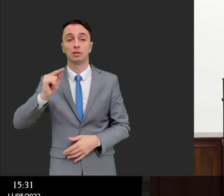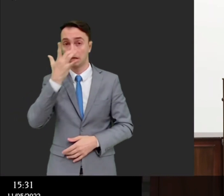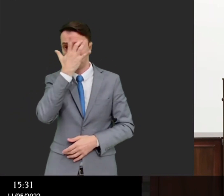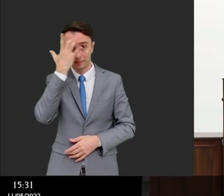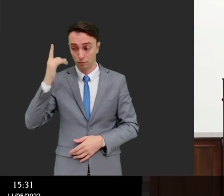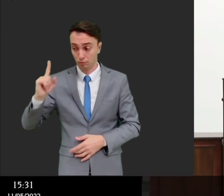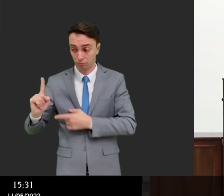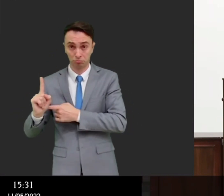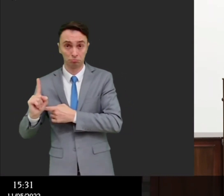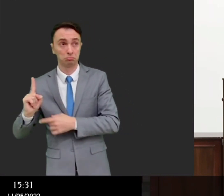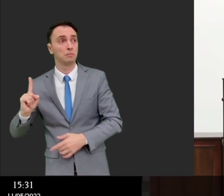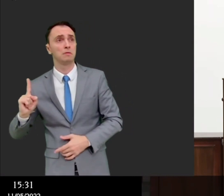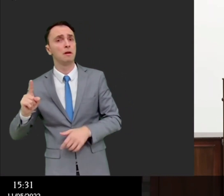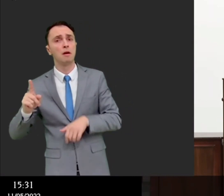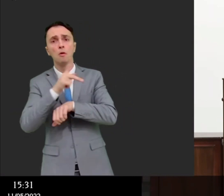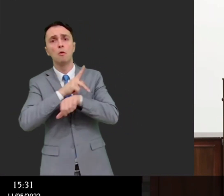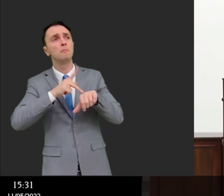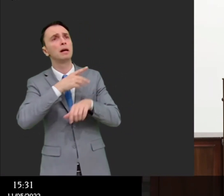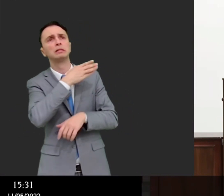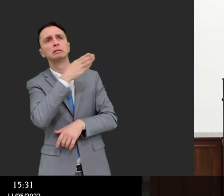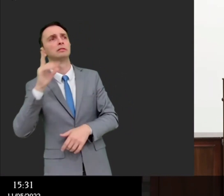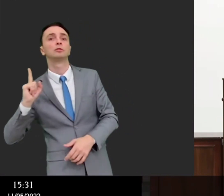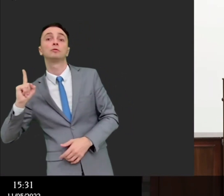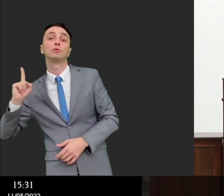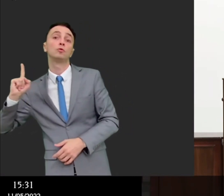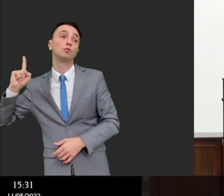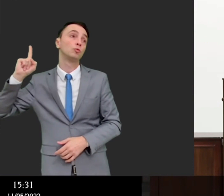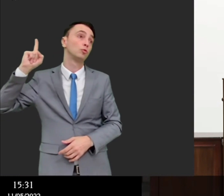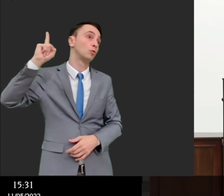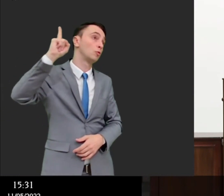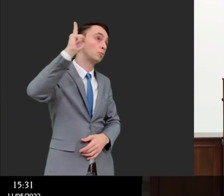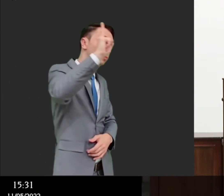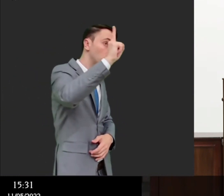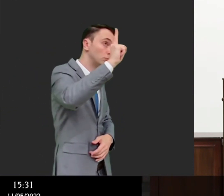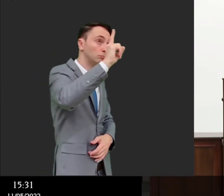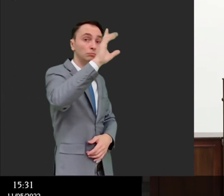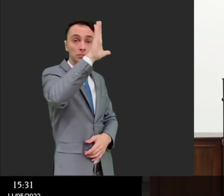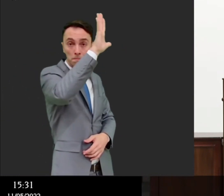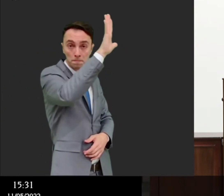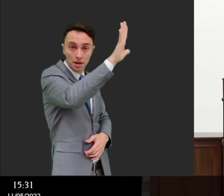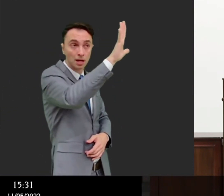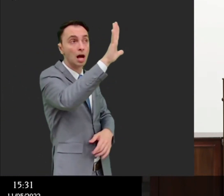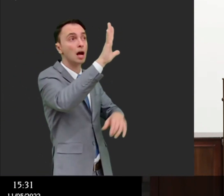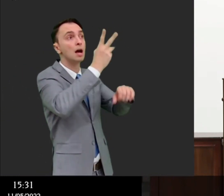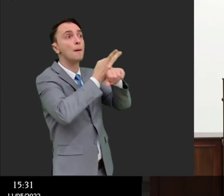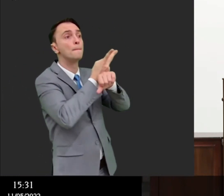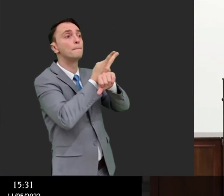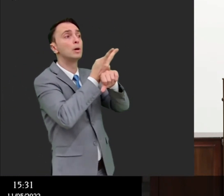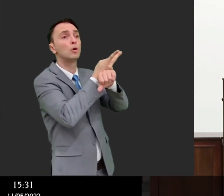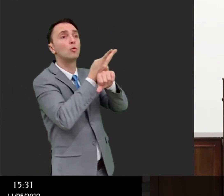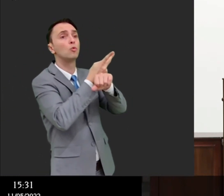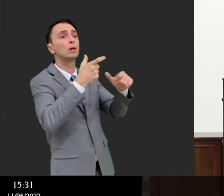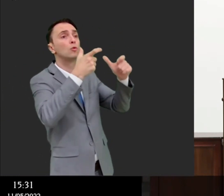nenhum para se abrigar ou para se proteger, vai até em